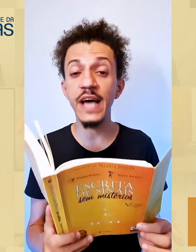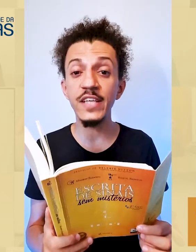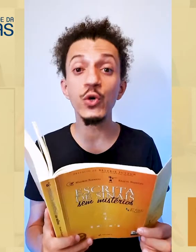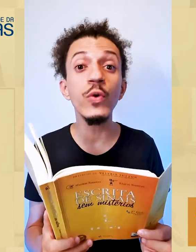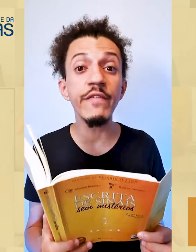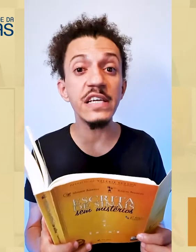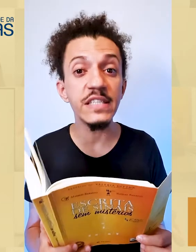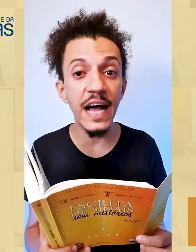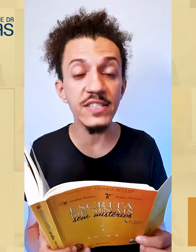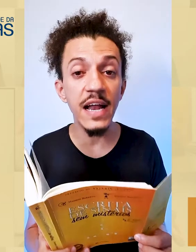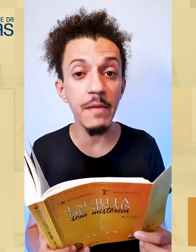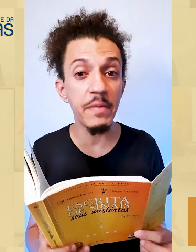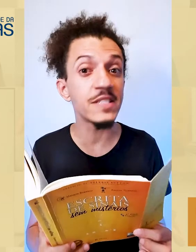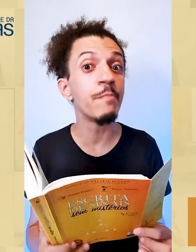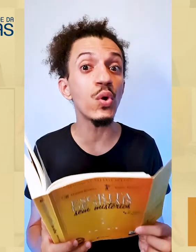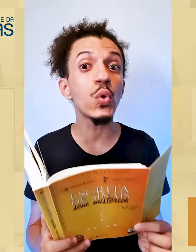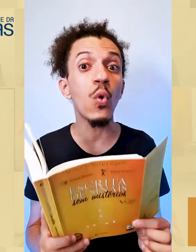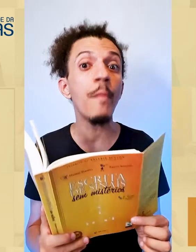adquirir no site